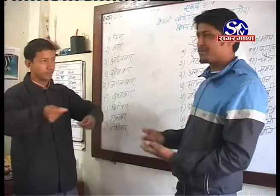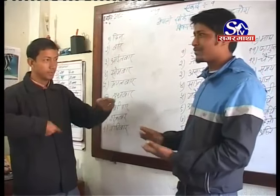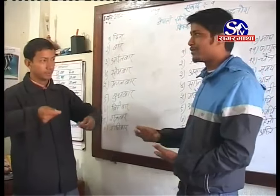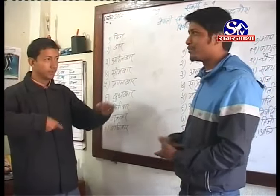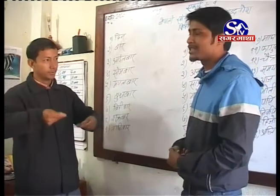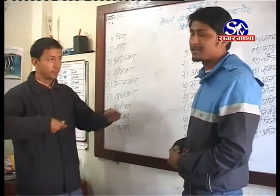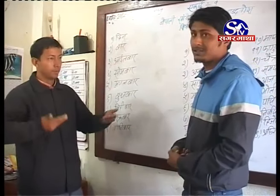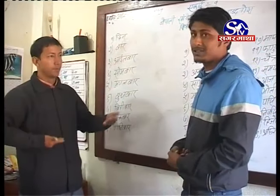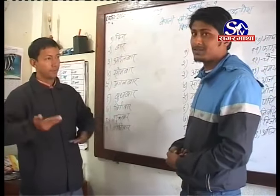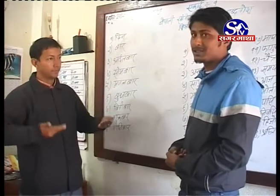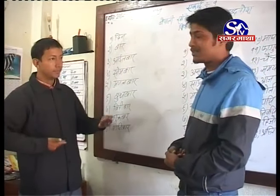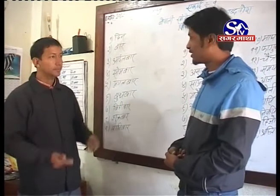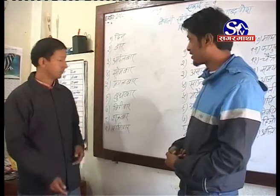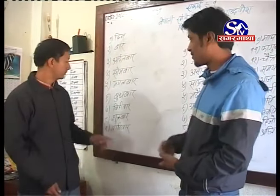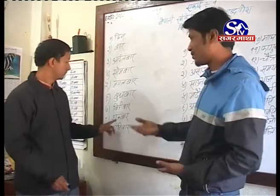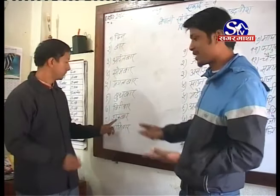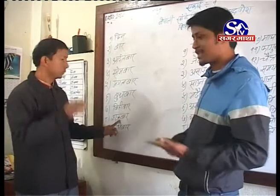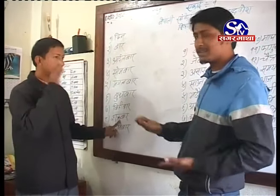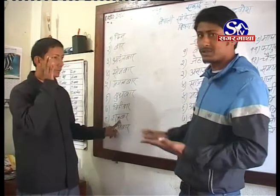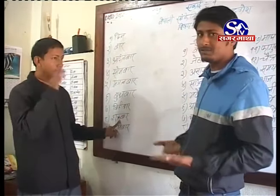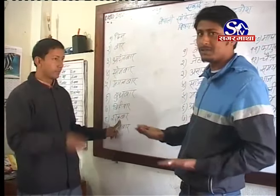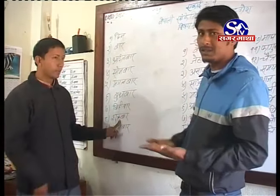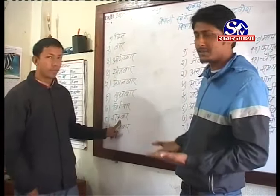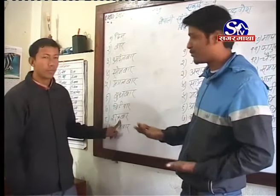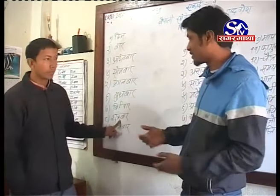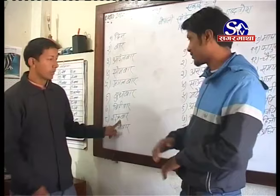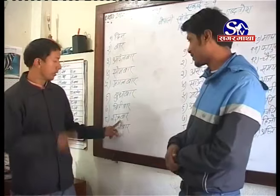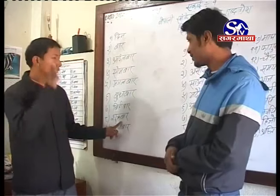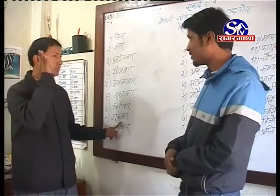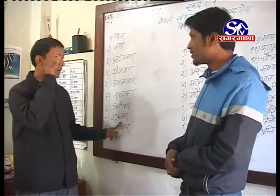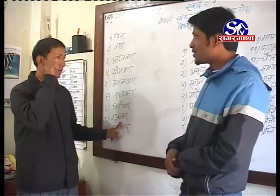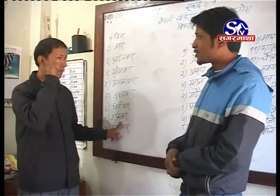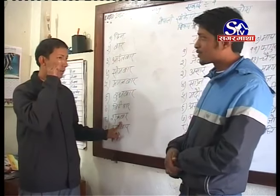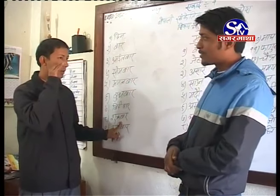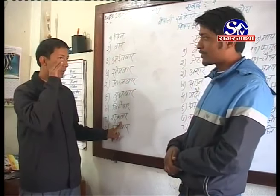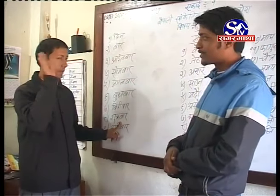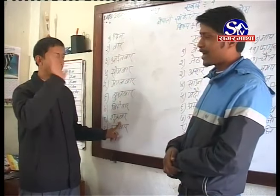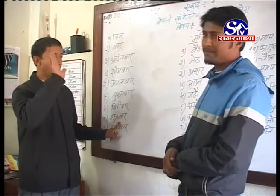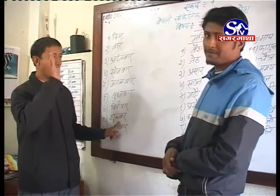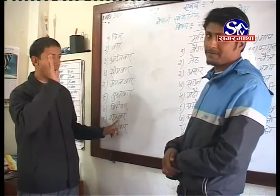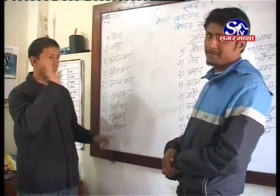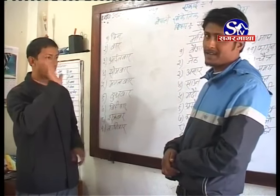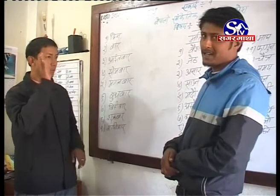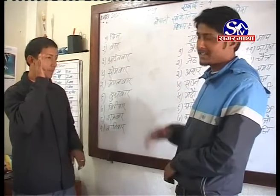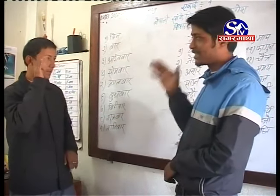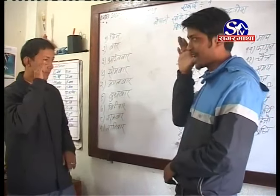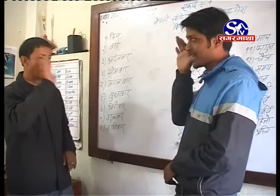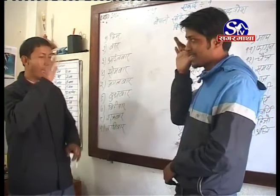अब तपाईँको बजारको दिन हुन्छ, त्यसै हामी बजार साइन गर्छौँ। बिहिबार भनेको बजार हुन्छ, शुक्रबार भनेको हाफ, त्यसैले